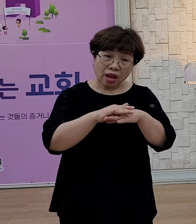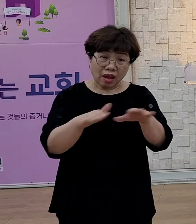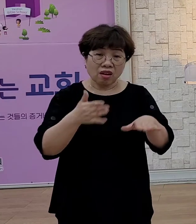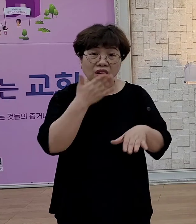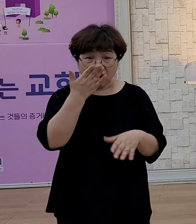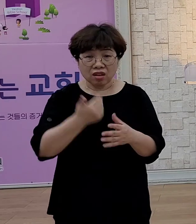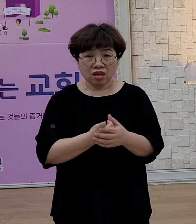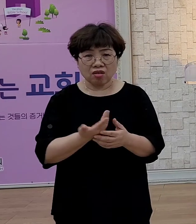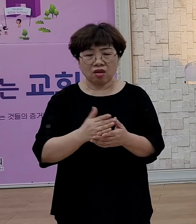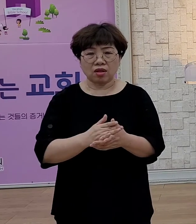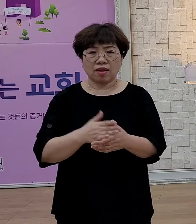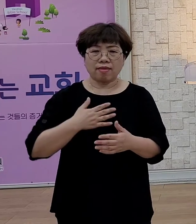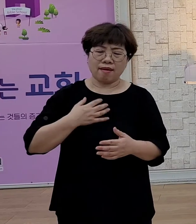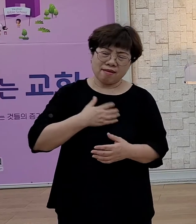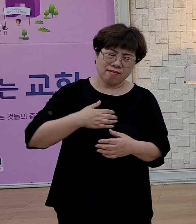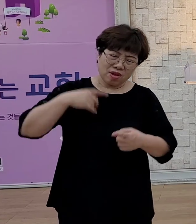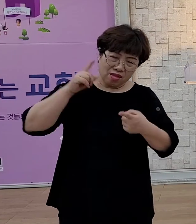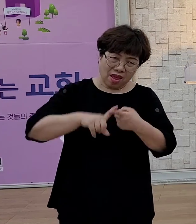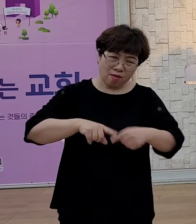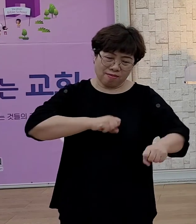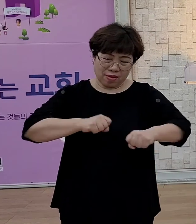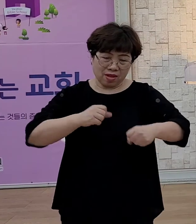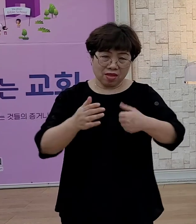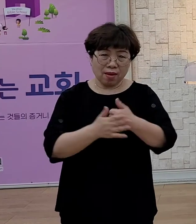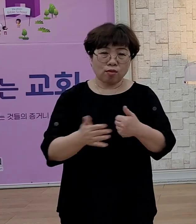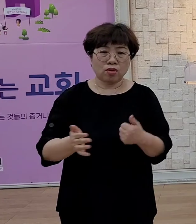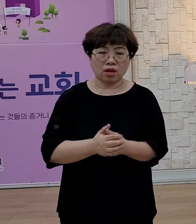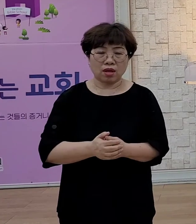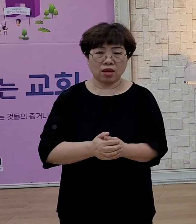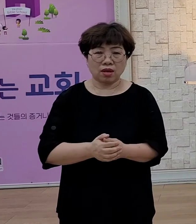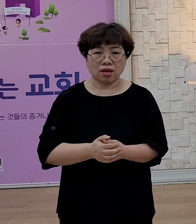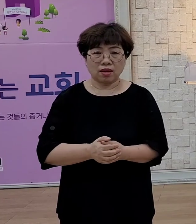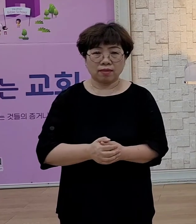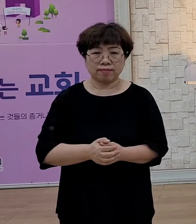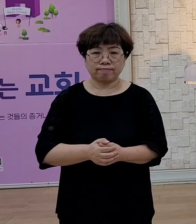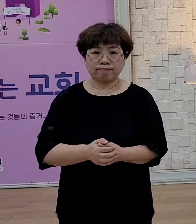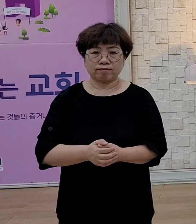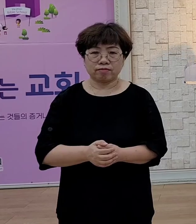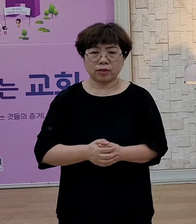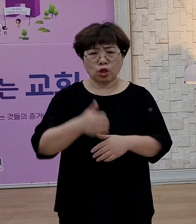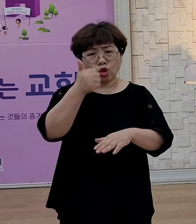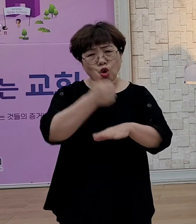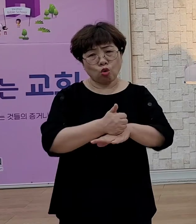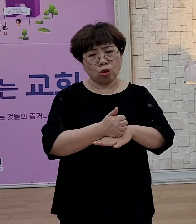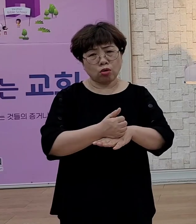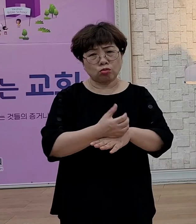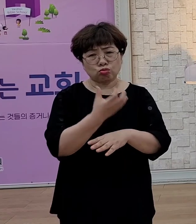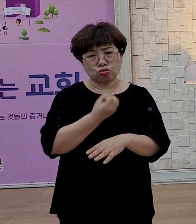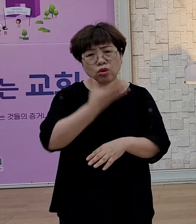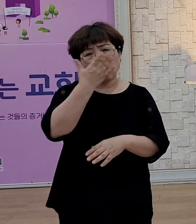다 자기 감정대로 해버리고. 근데 그 결과가 어때요? 자꾸만 불행해집니다.